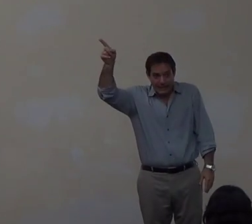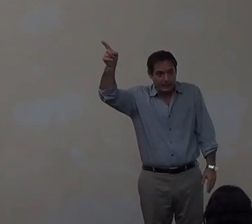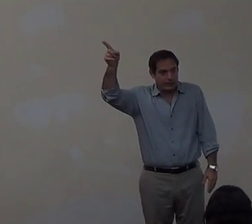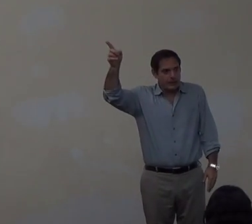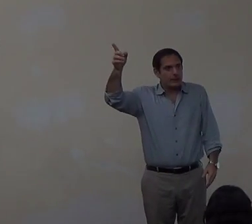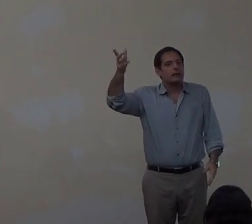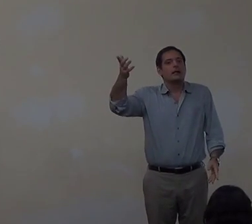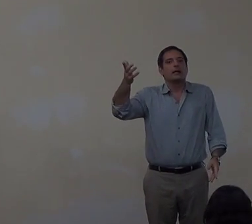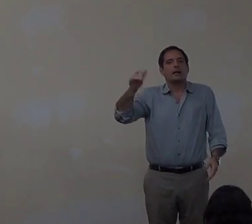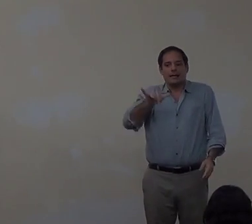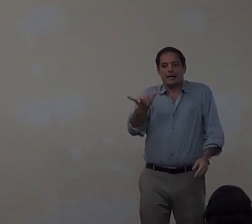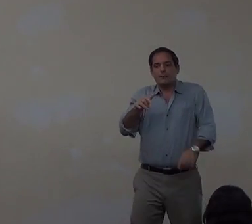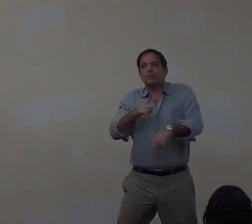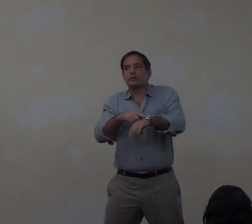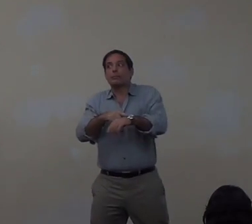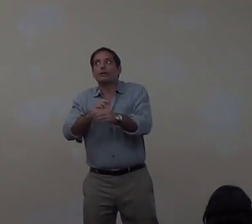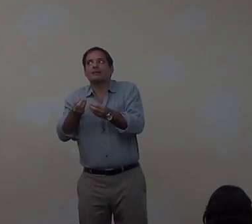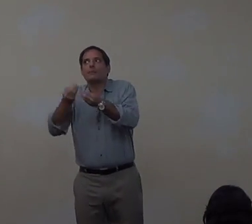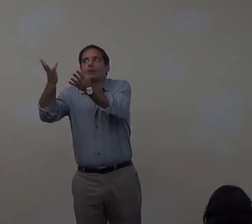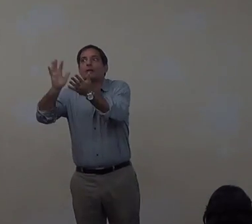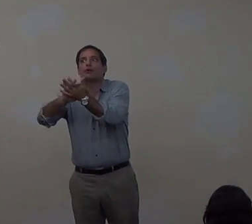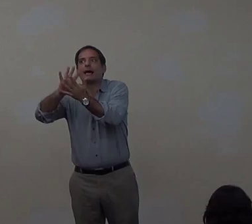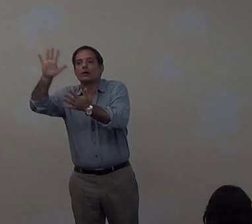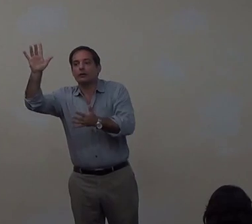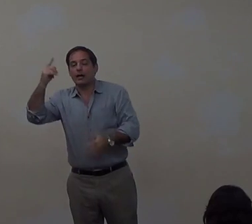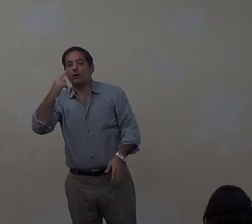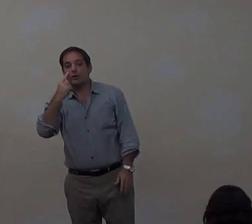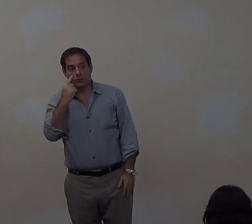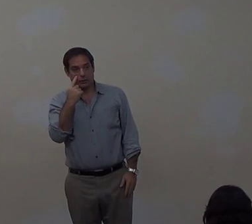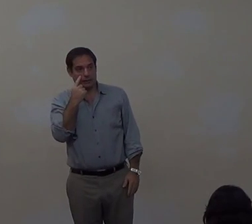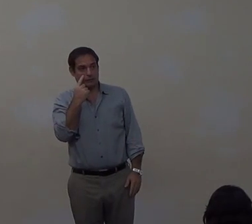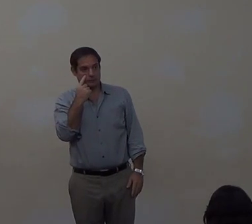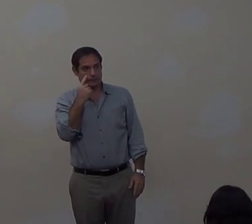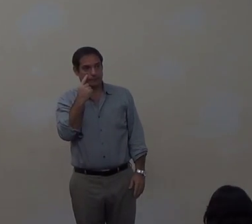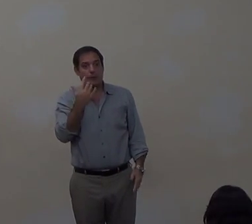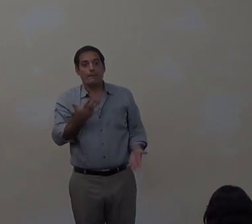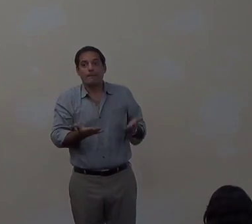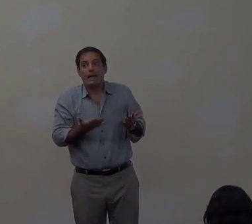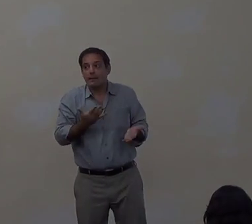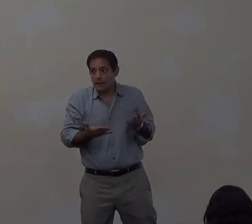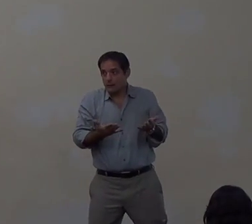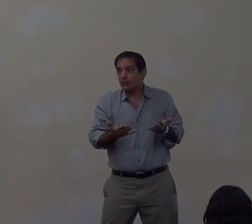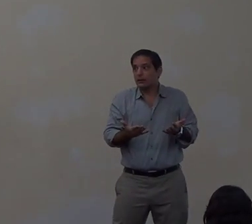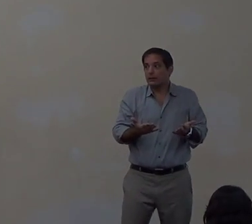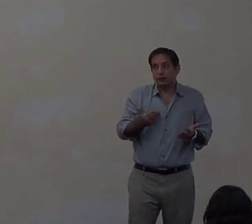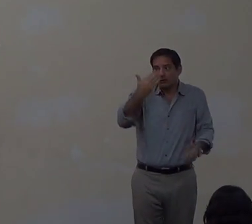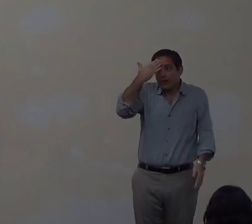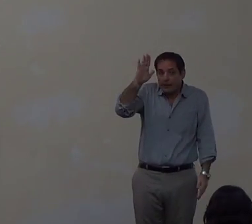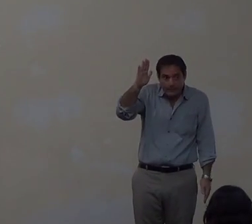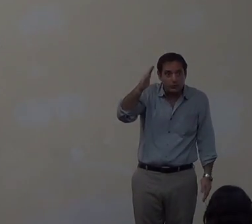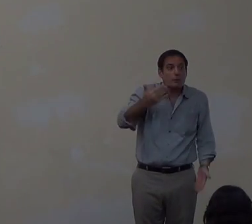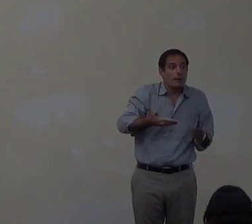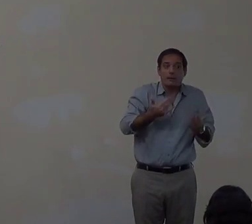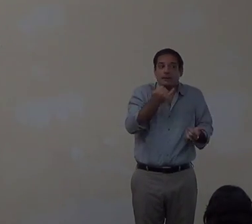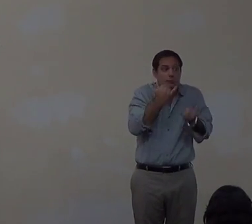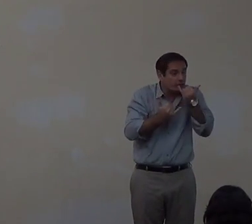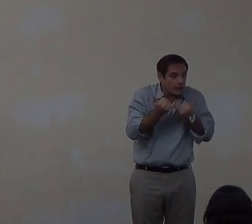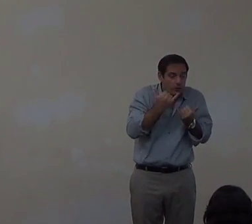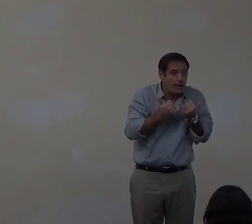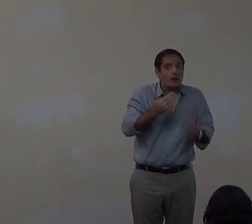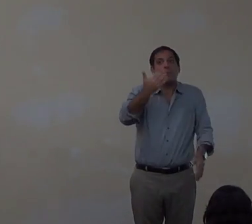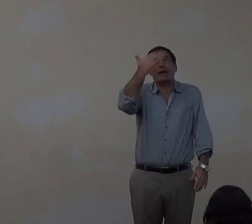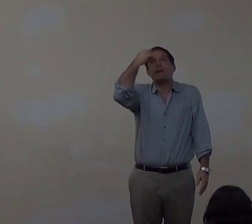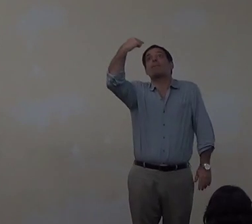A él, en el mismo tiempo le estamos dando la gloria. Ojo con él. Maybe no sabemos, maybe